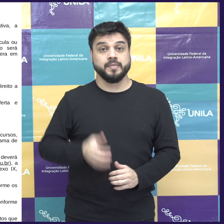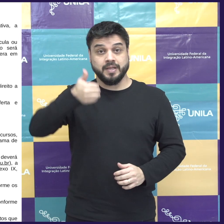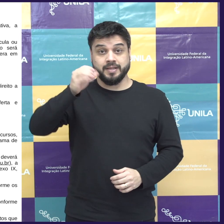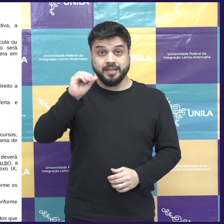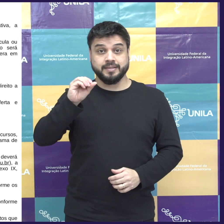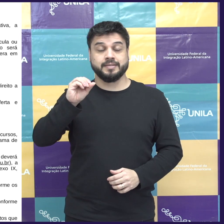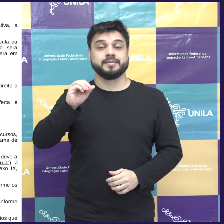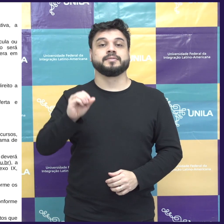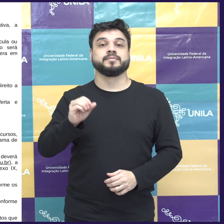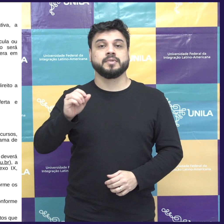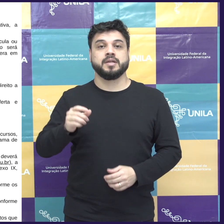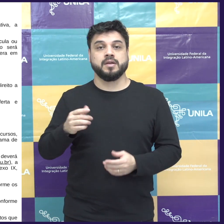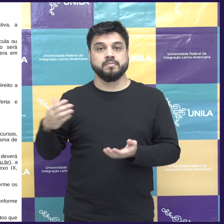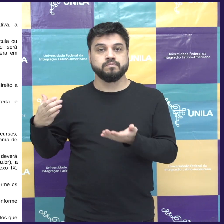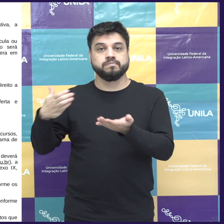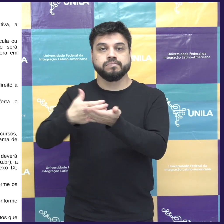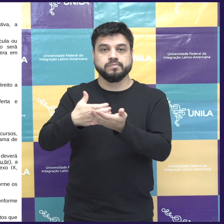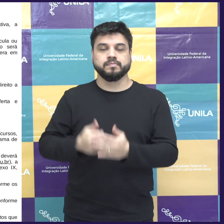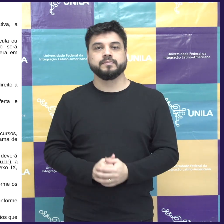10. Dos recursos.